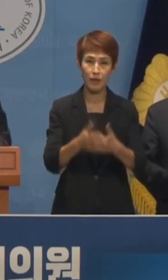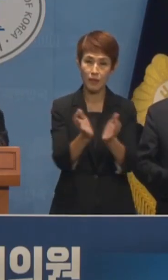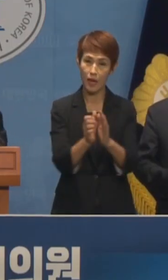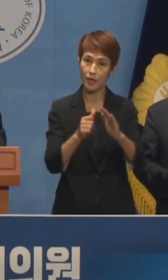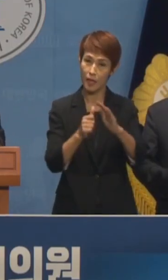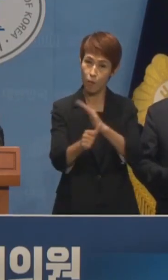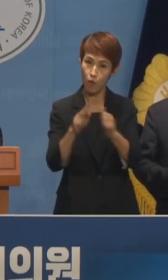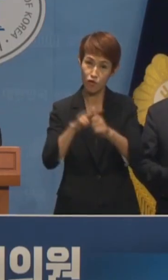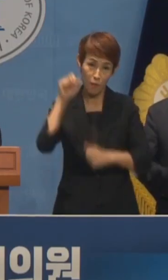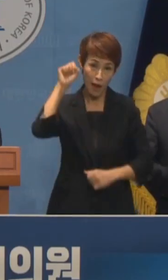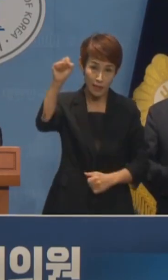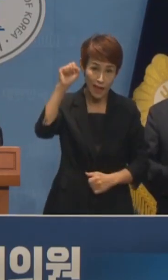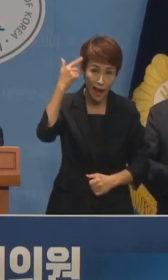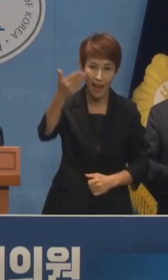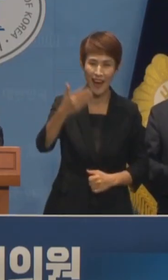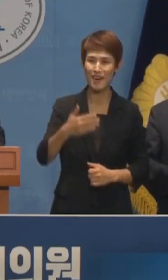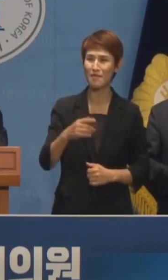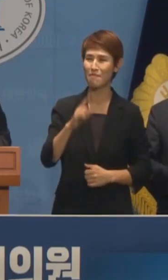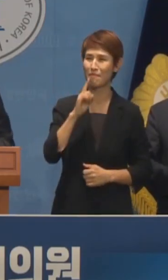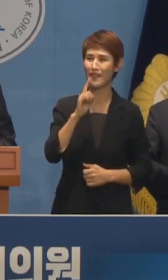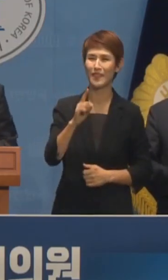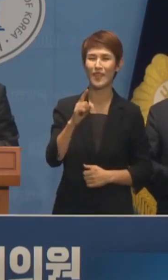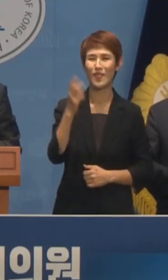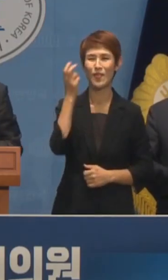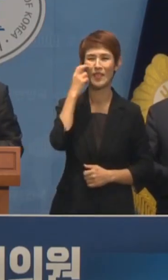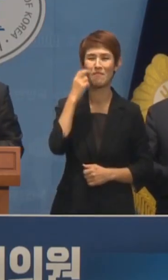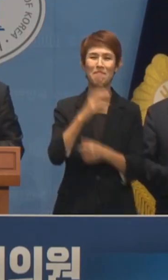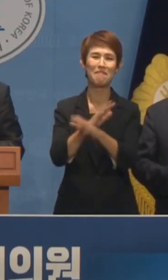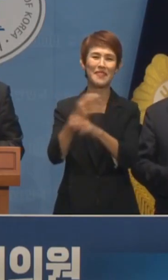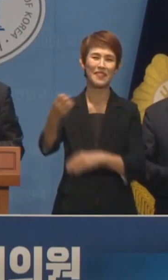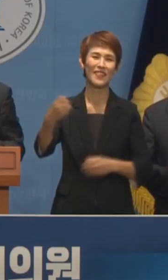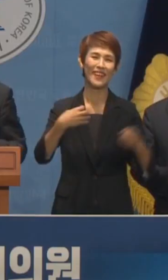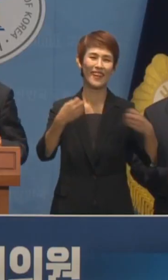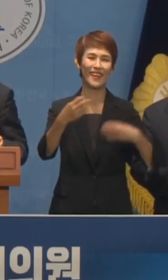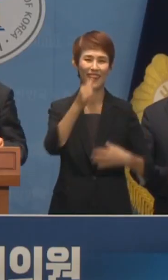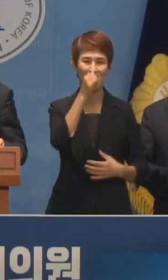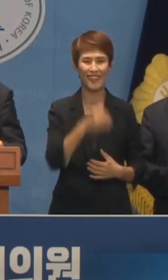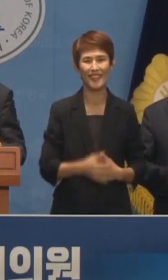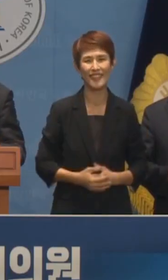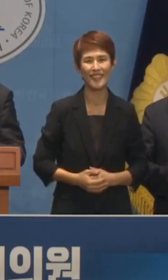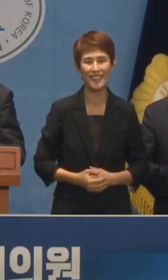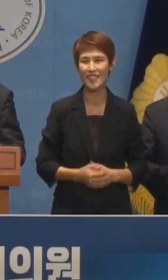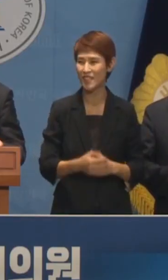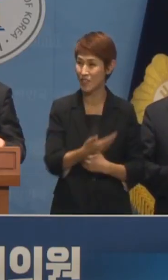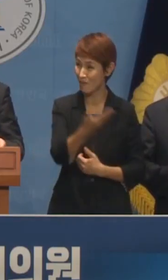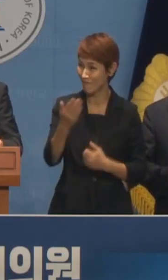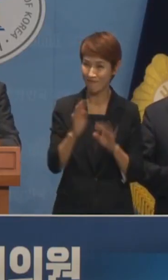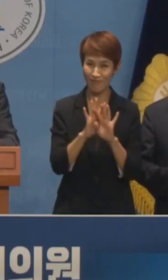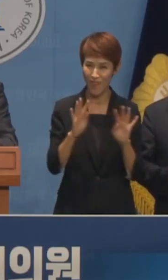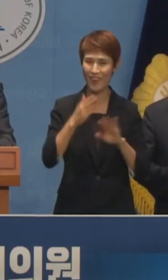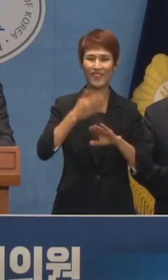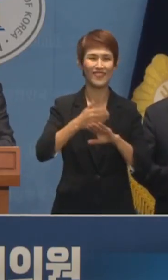선언하냐 이런 농담을 하실 정도로 많은 의원님들께서 함께 해주셔서 너무너무 감사드립니다.